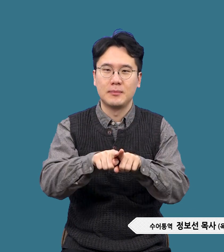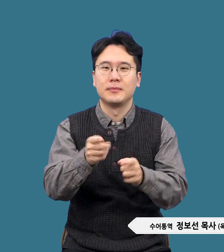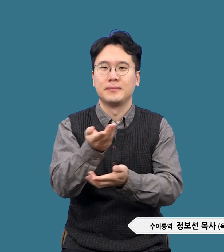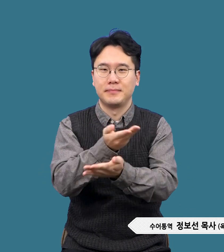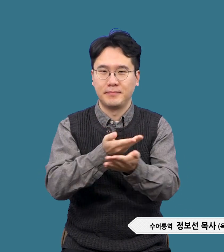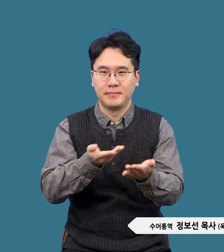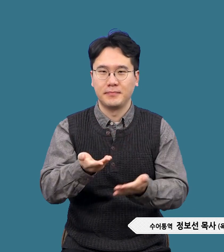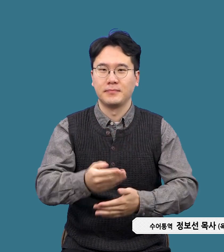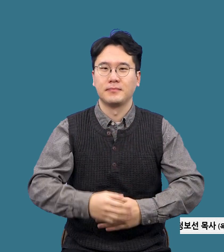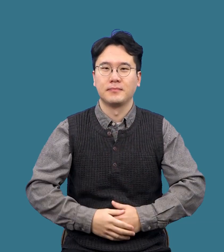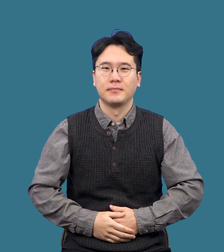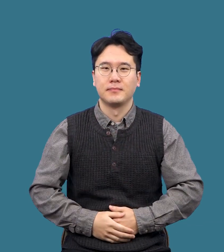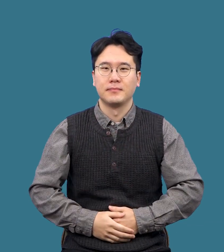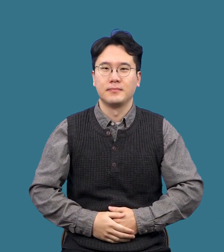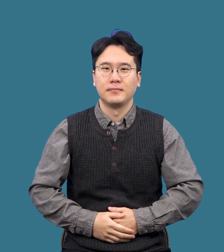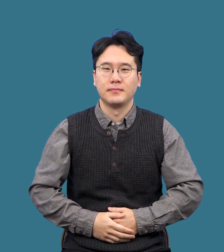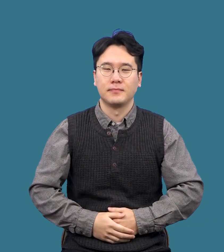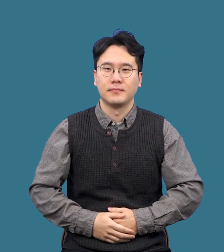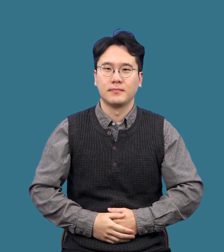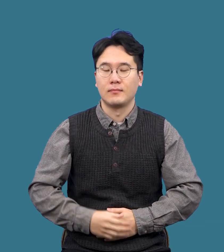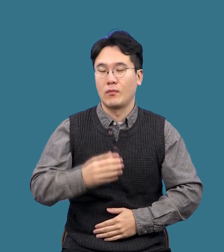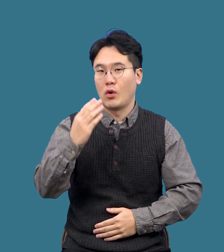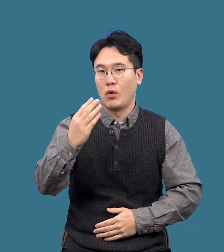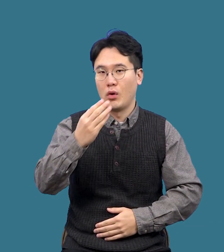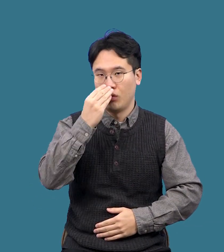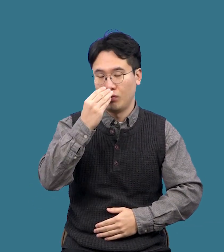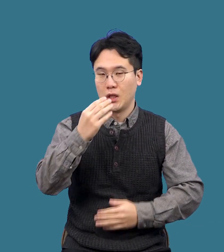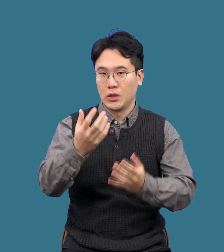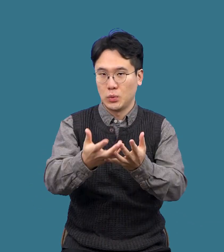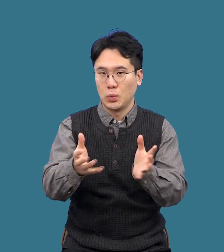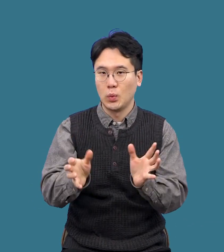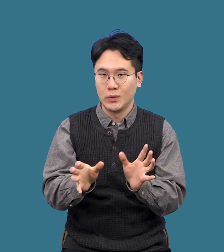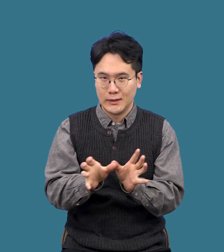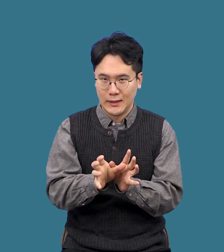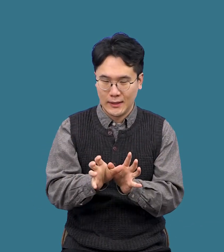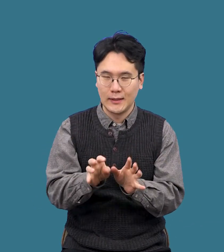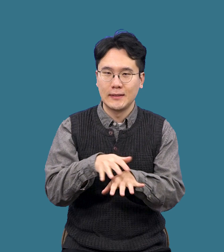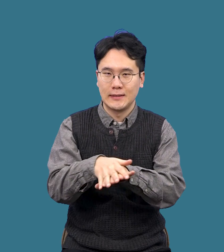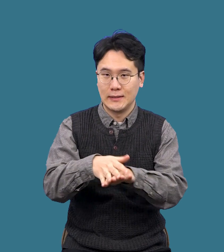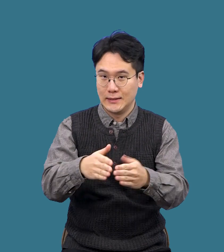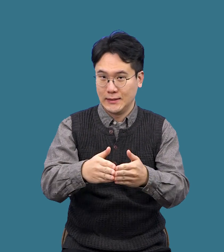나누시겠습니다. 거룩한 공동체의 진을 치라.